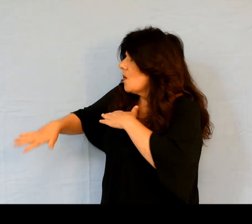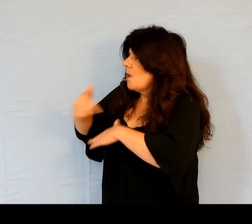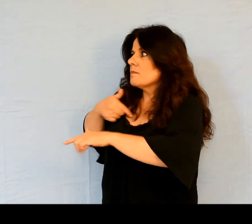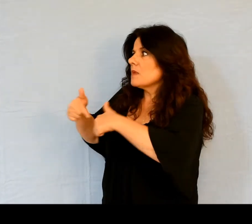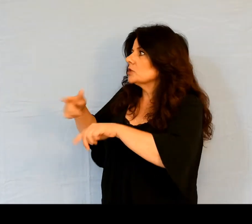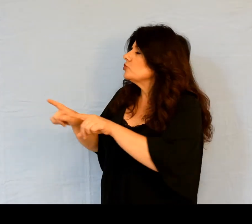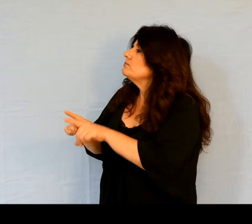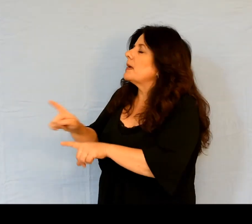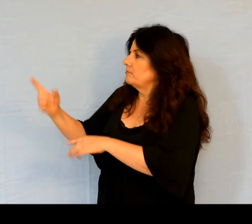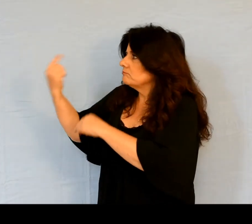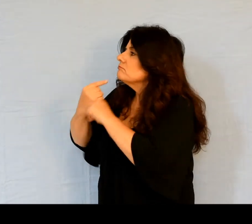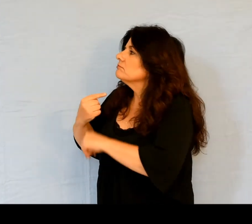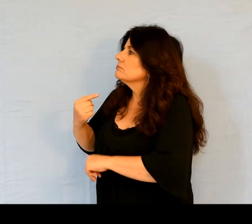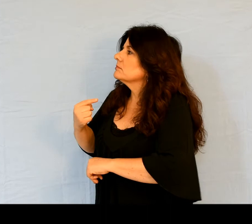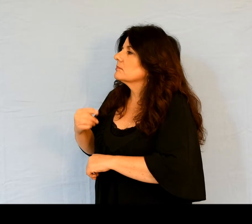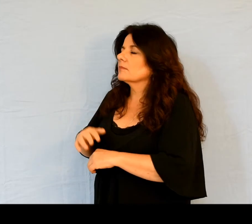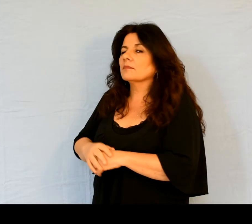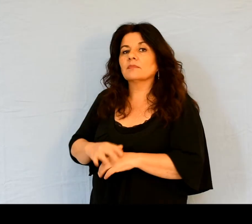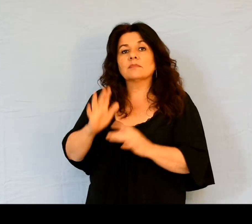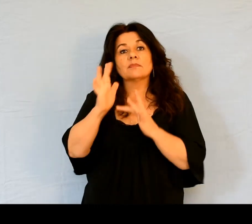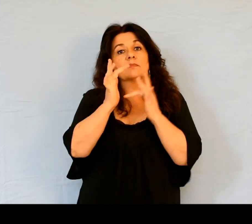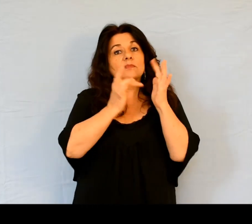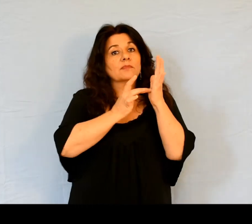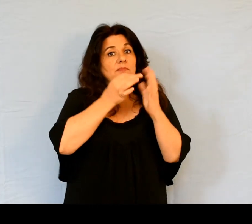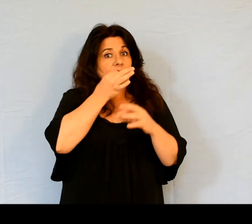Jésus lui dit, « Viens. »